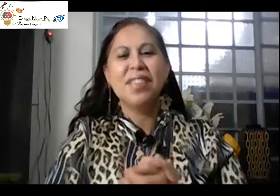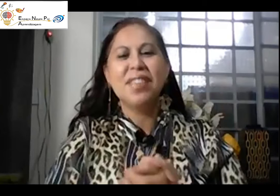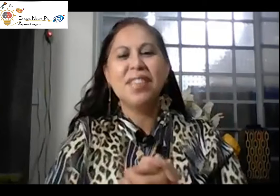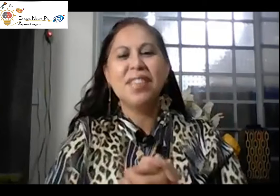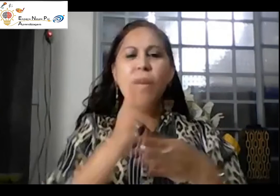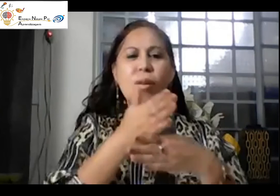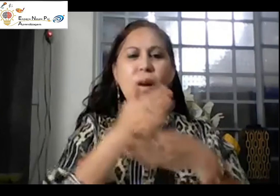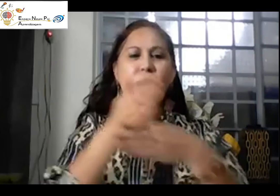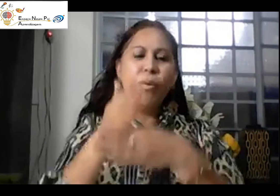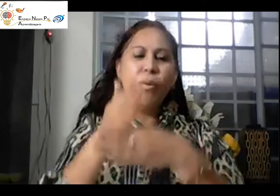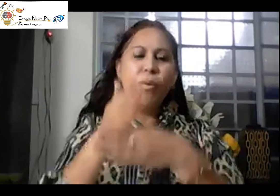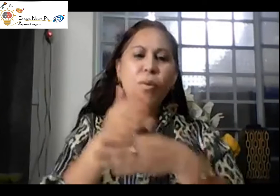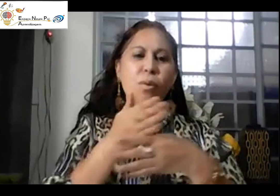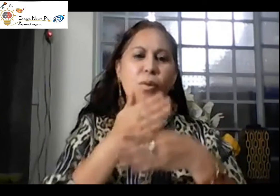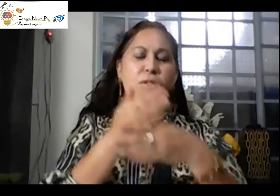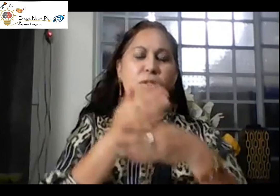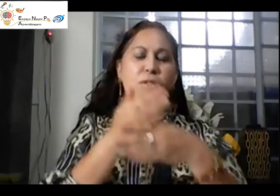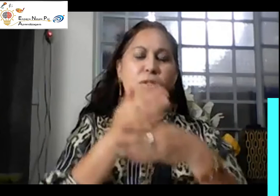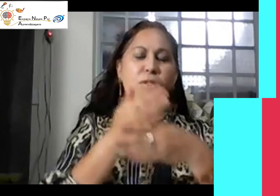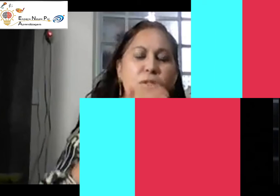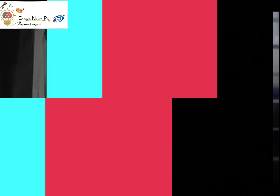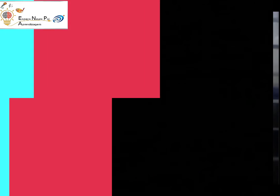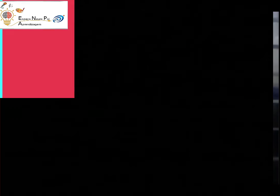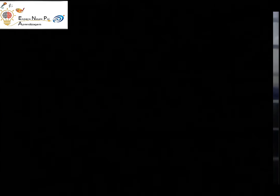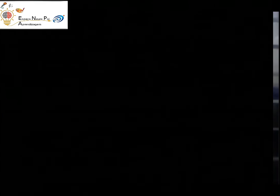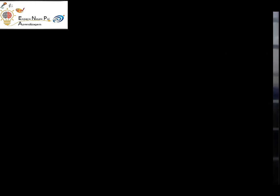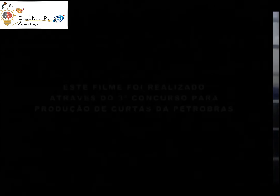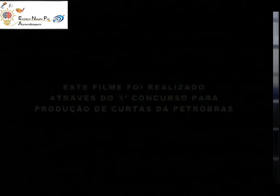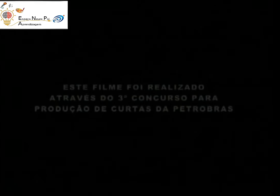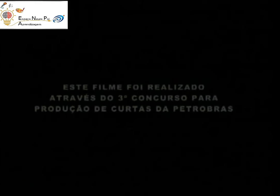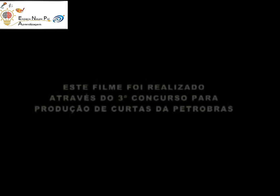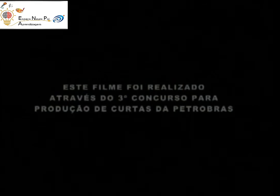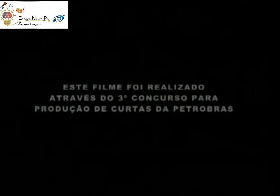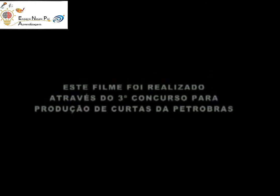Daniel, por favor, coloca o filme O Resto é Silêncio.